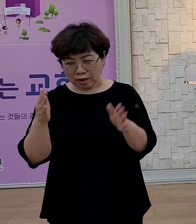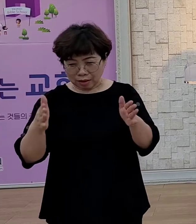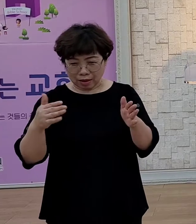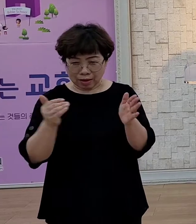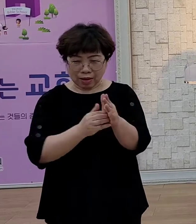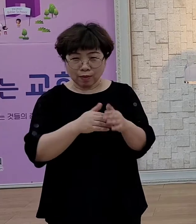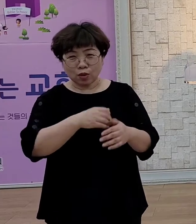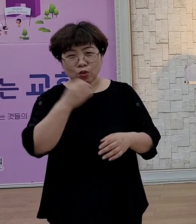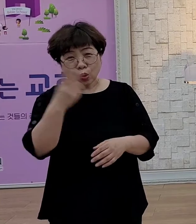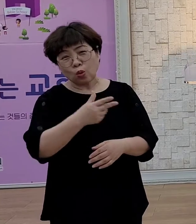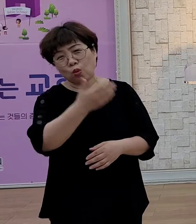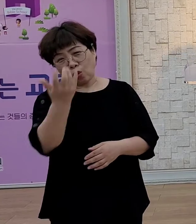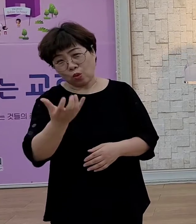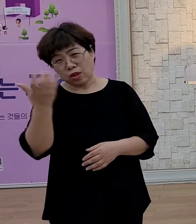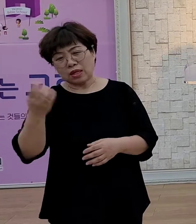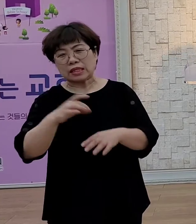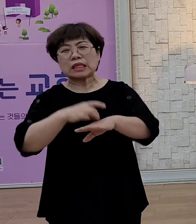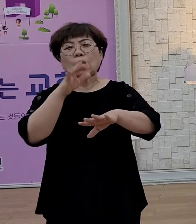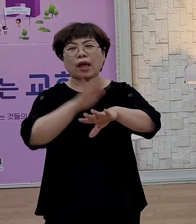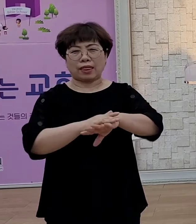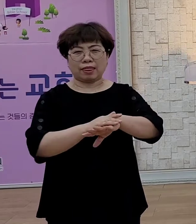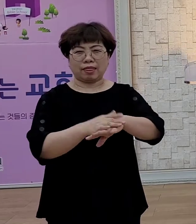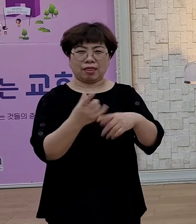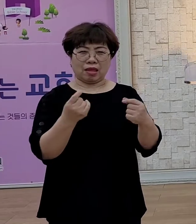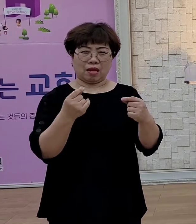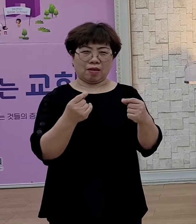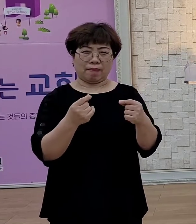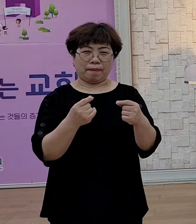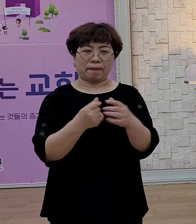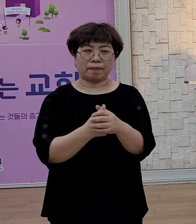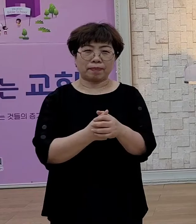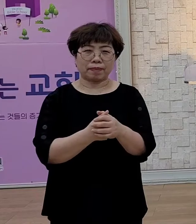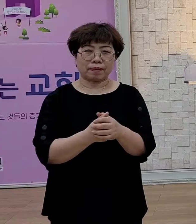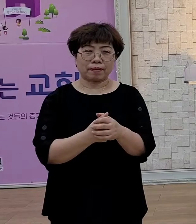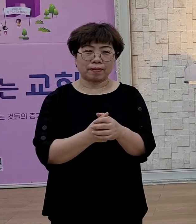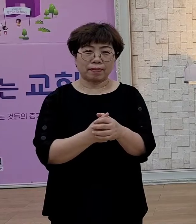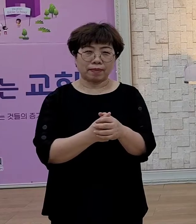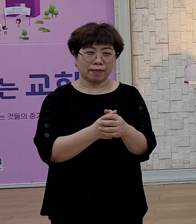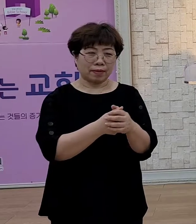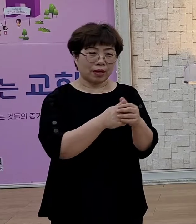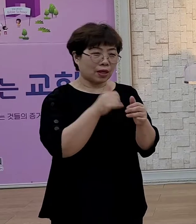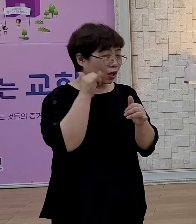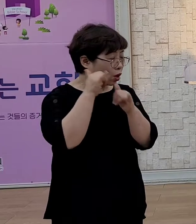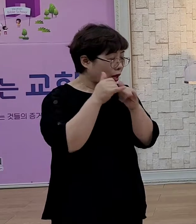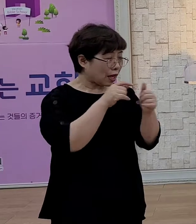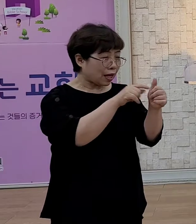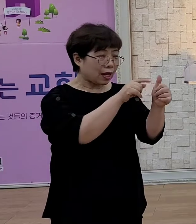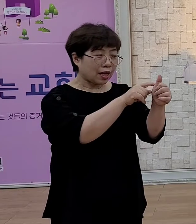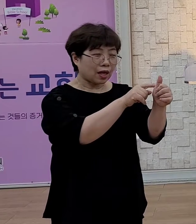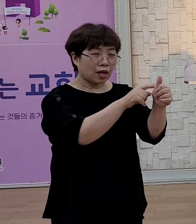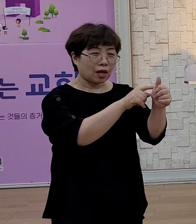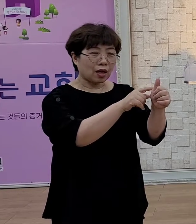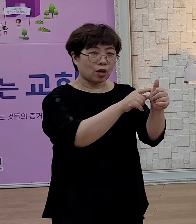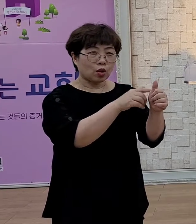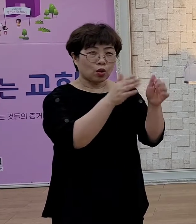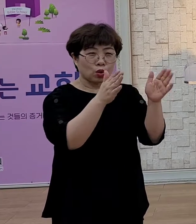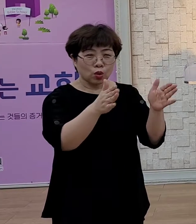또 해요. 이게 참 놀라워. 근데 그 사람은 주기가 있는데 왜냐하면 다 그때쯤 되면 마귀가 시험을